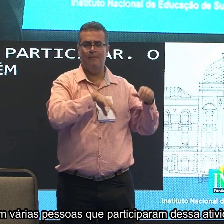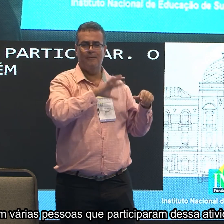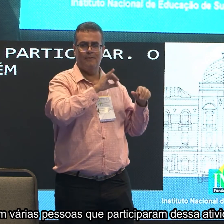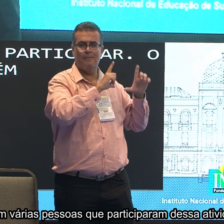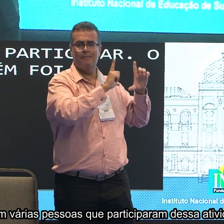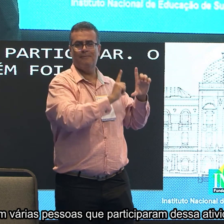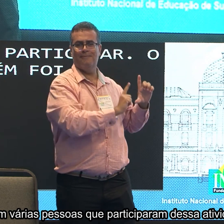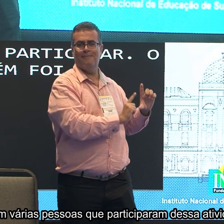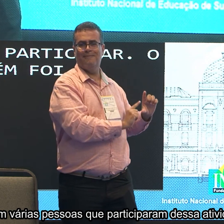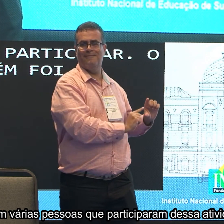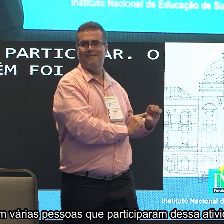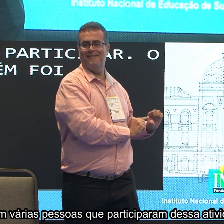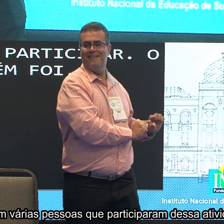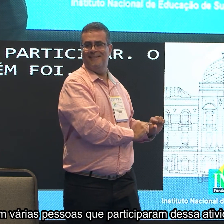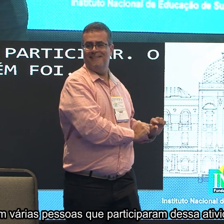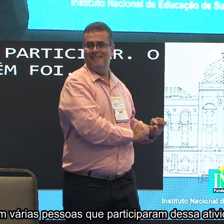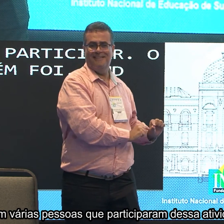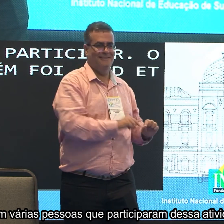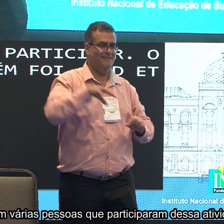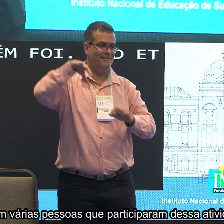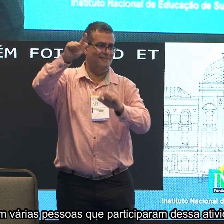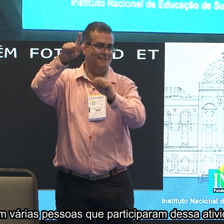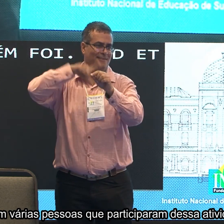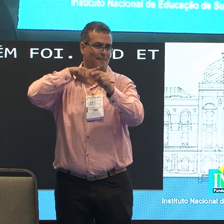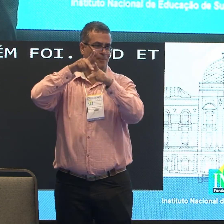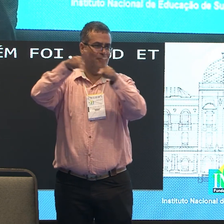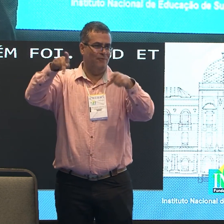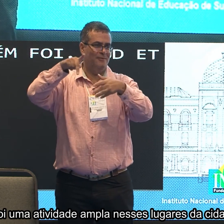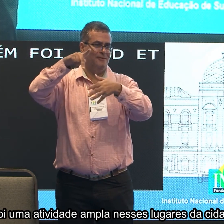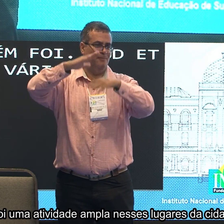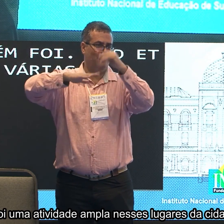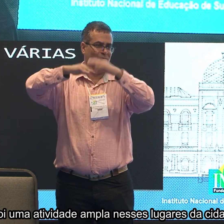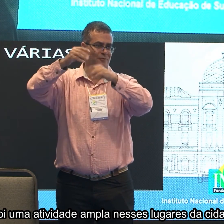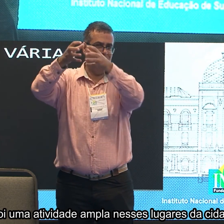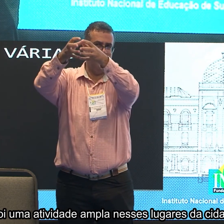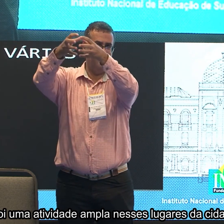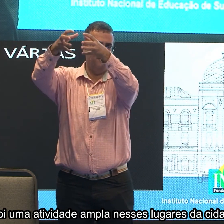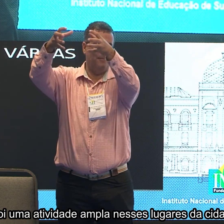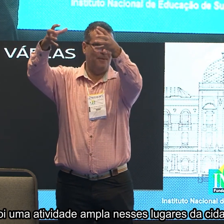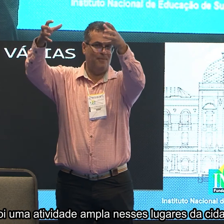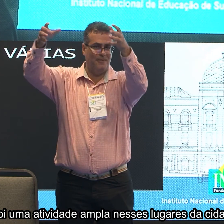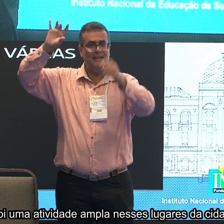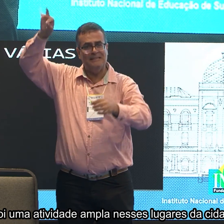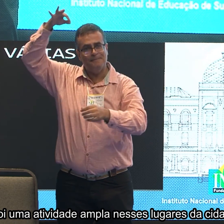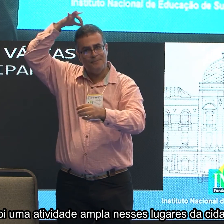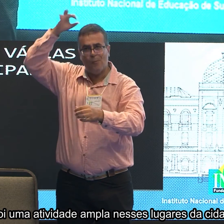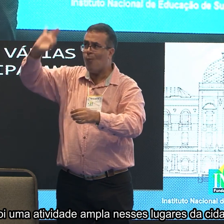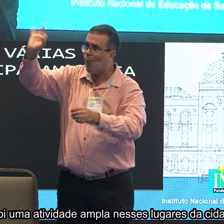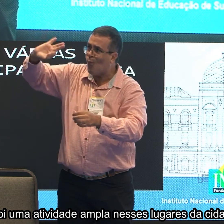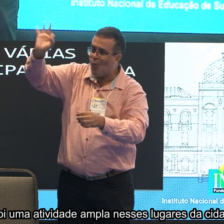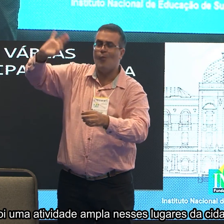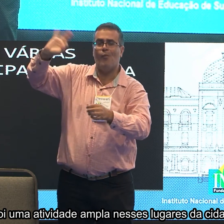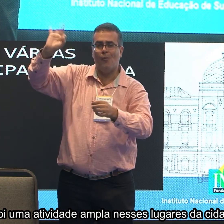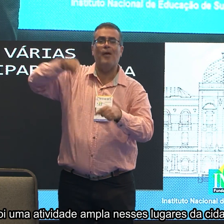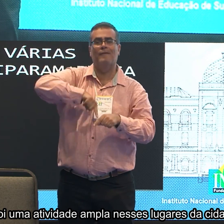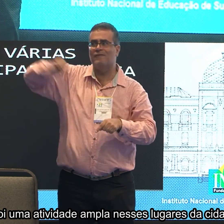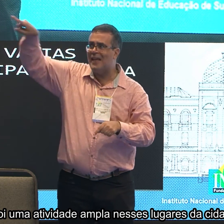participaram dessa atividade. E foi uma atividade bastante E foi uma atividade ampla, muito em diversos ampla. lugares da